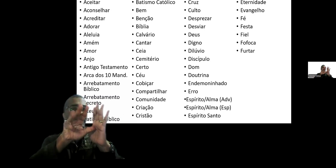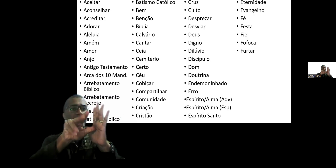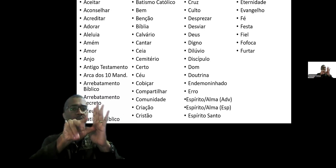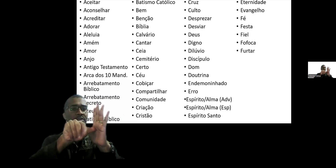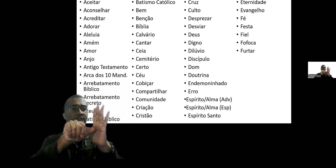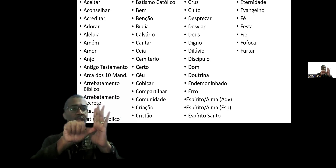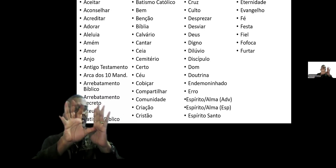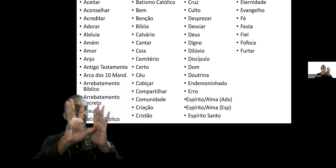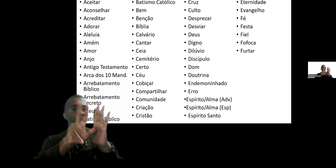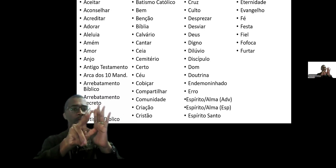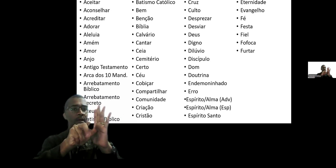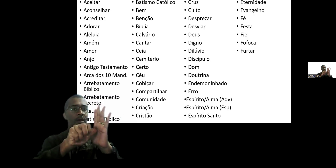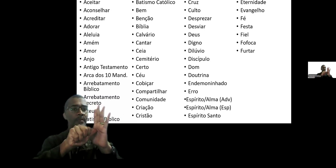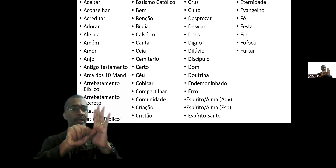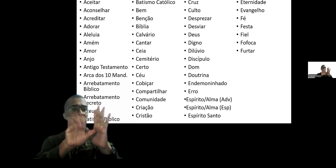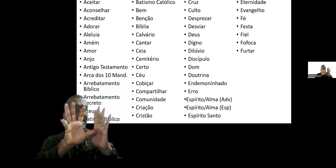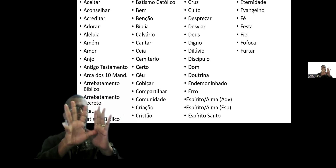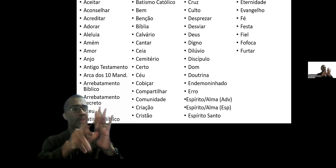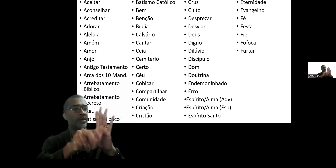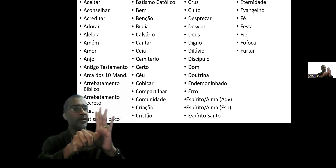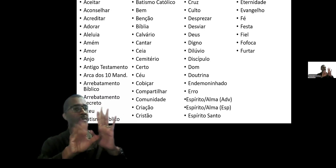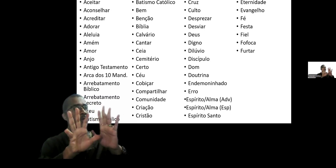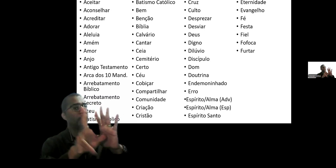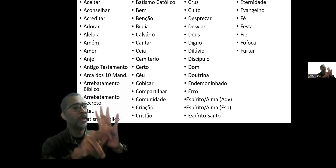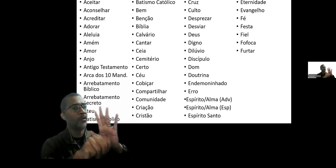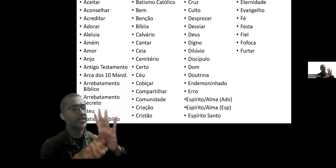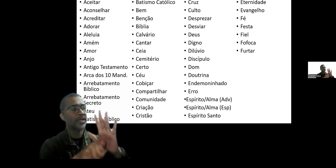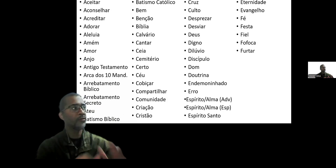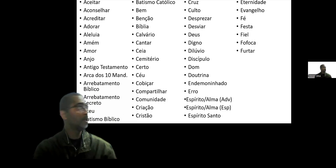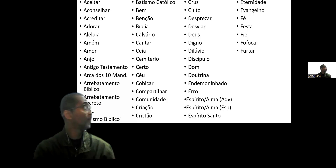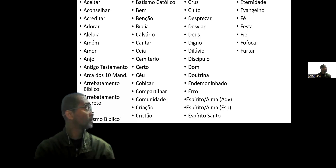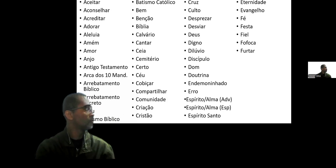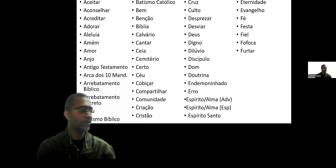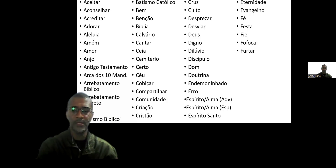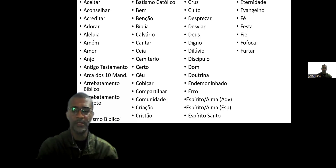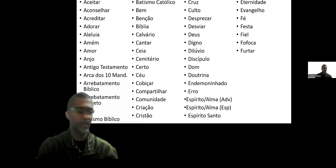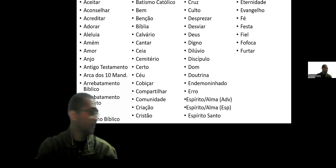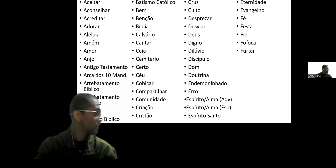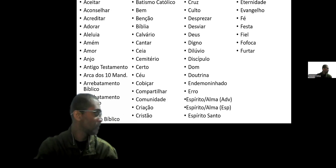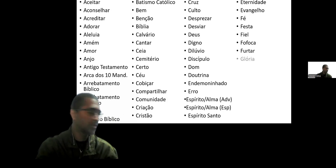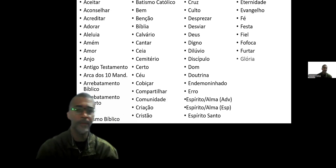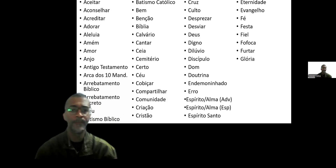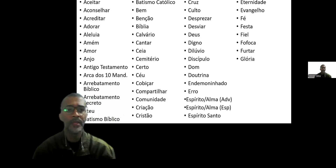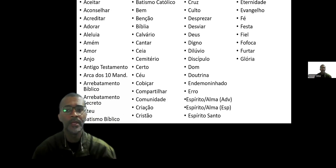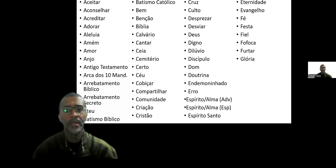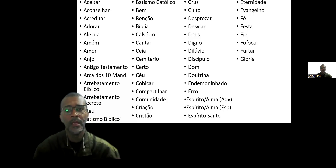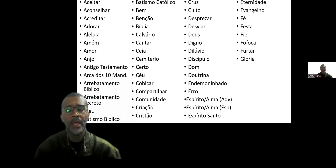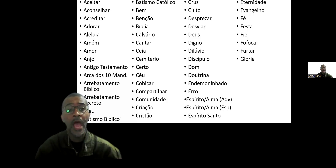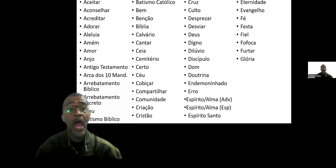E aí uma das mãos você fecha aí, né? Ó a malandragem aí, ó. Pegou. Isso aqui é um sinal bastante conhecido aqui da gente, né?